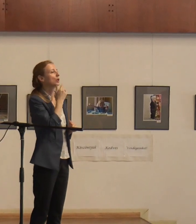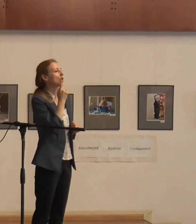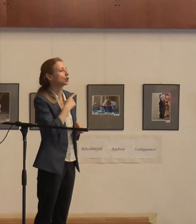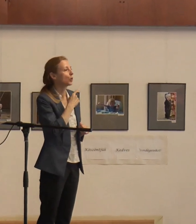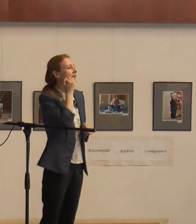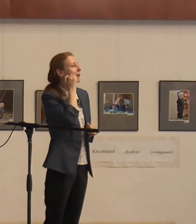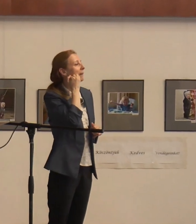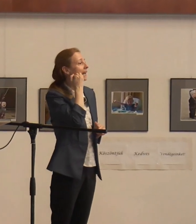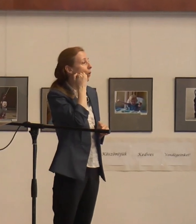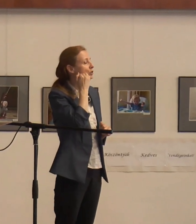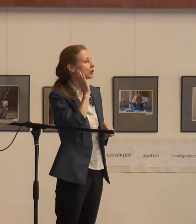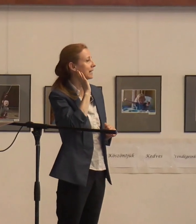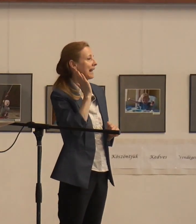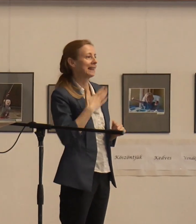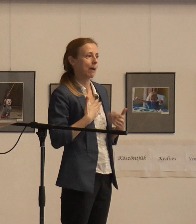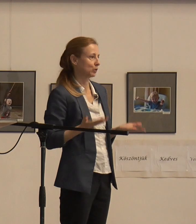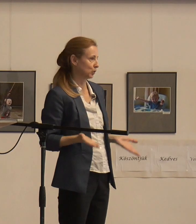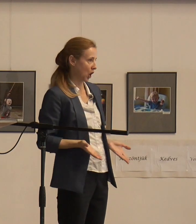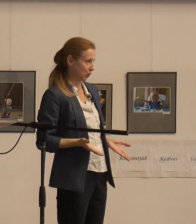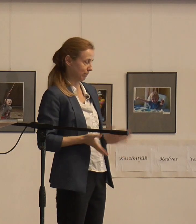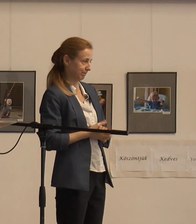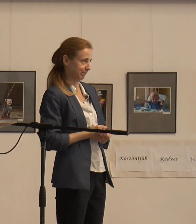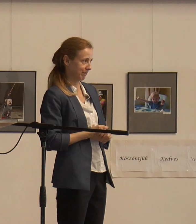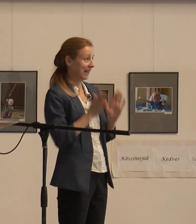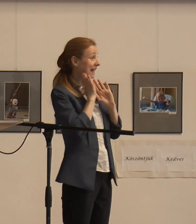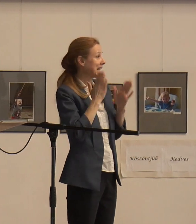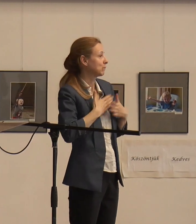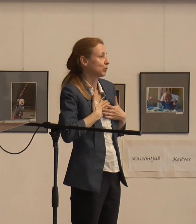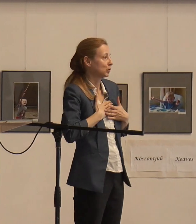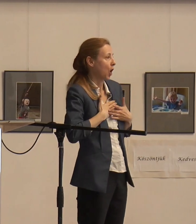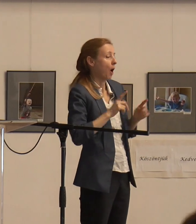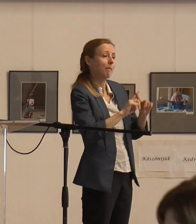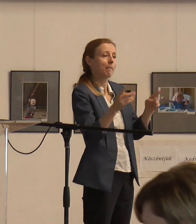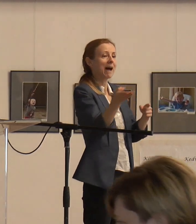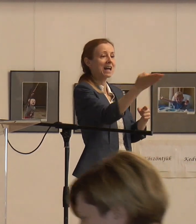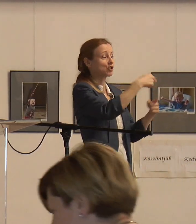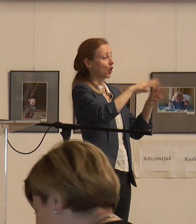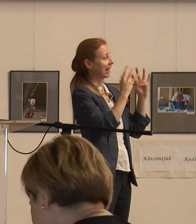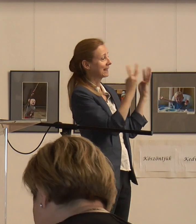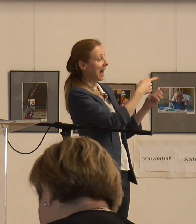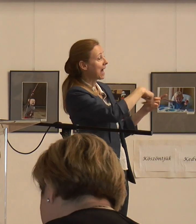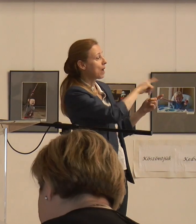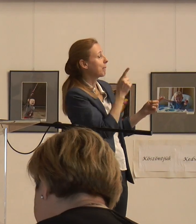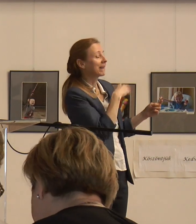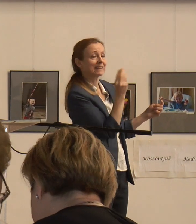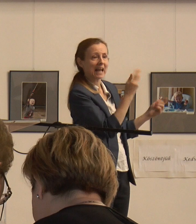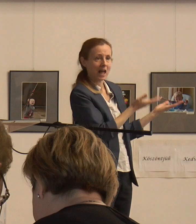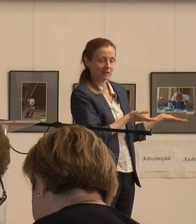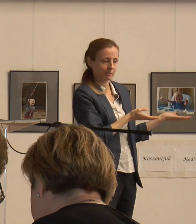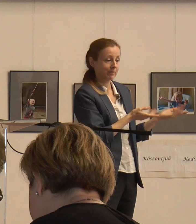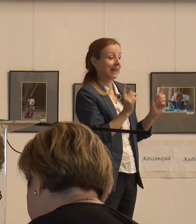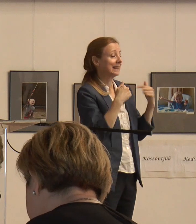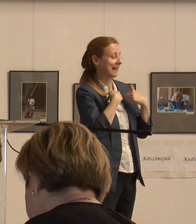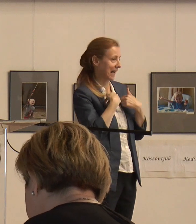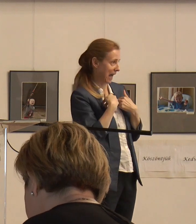Radnóti Miklós, nem tudhatom. Nem tudhatom, hogy másnak-e távét jelent.